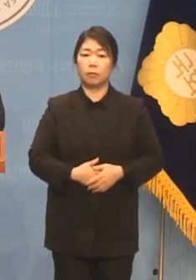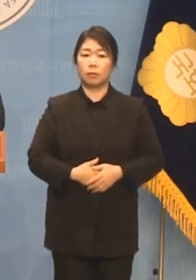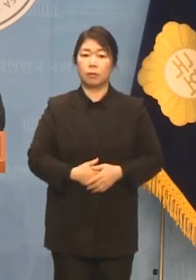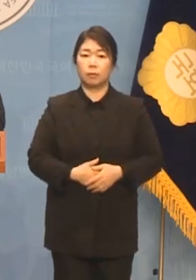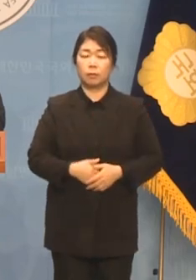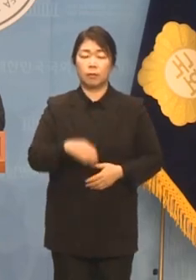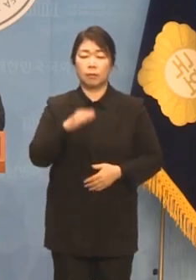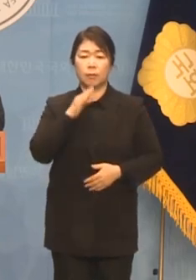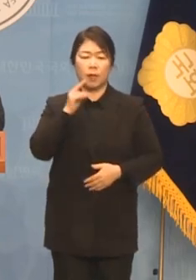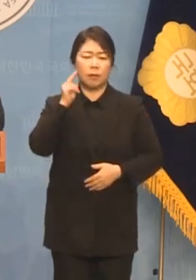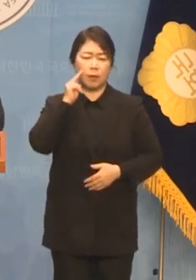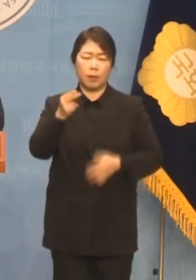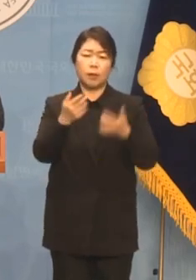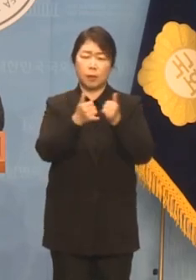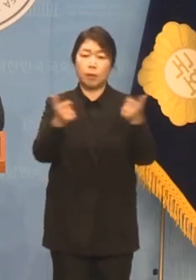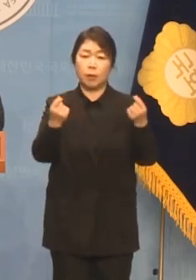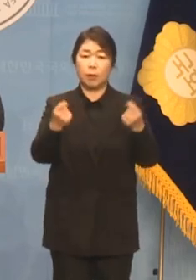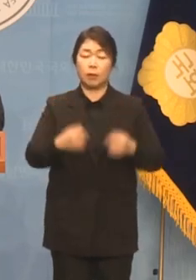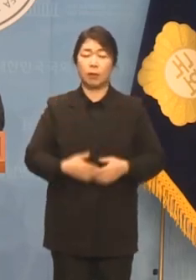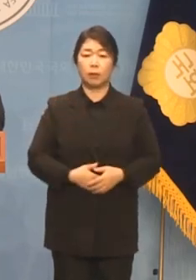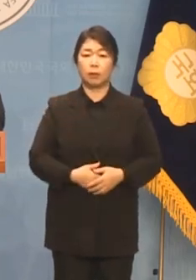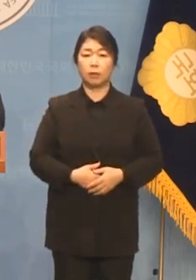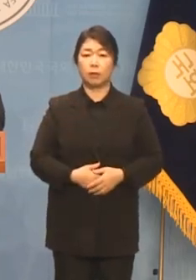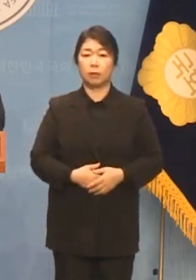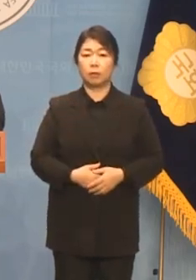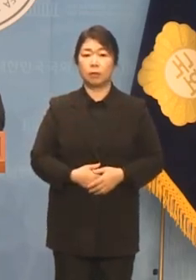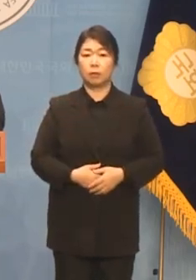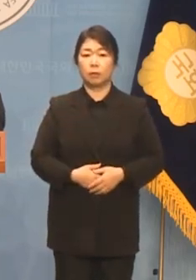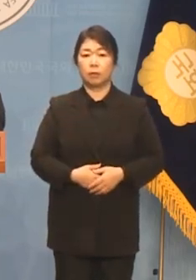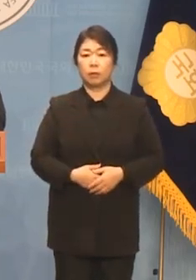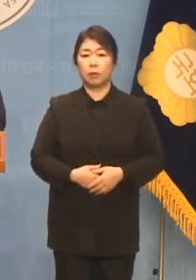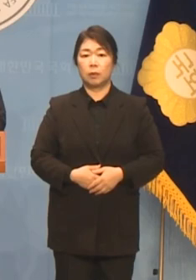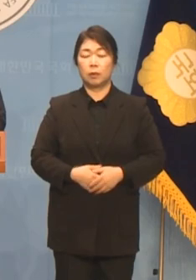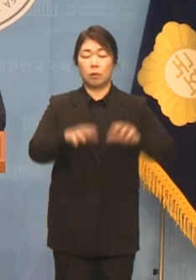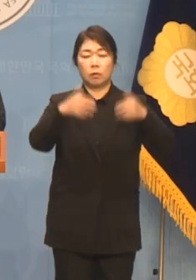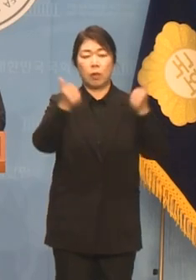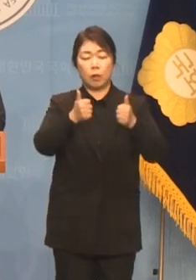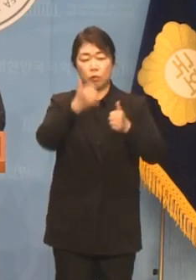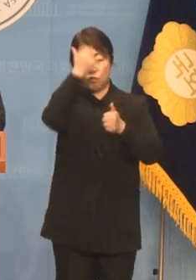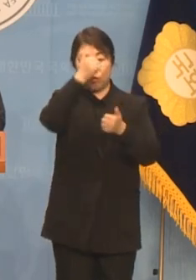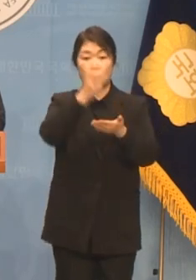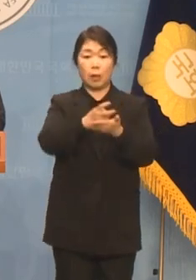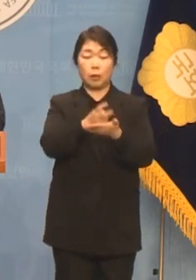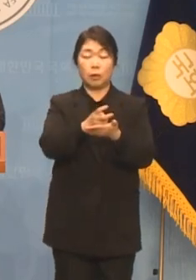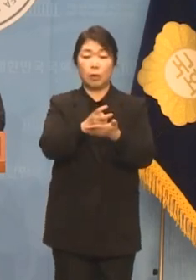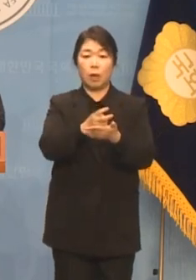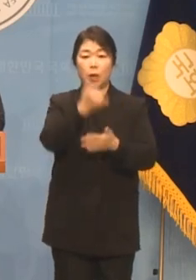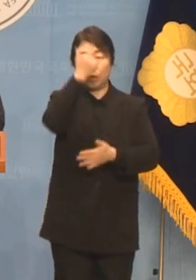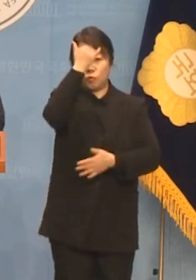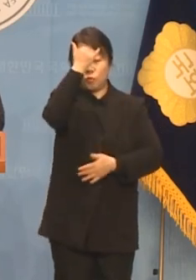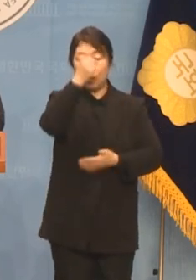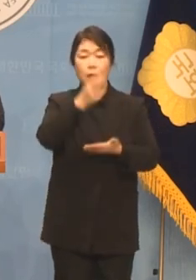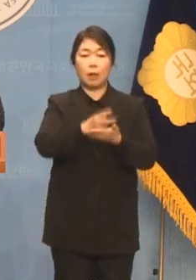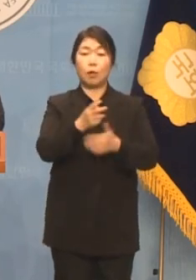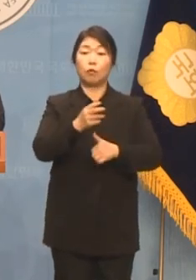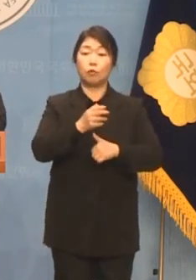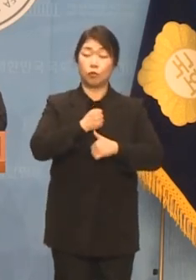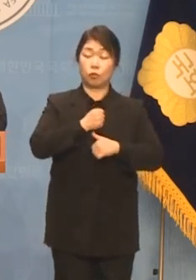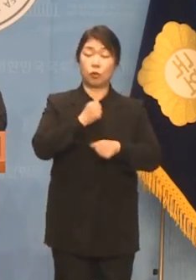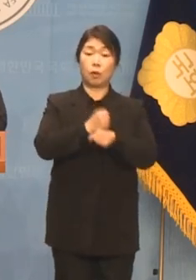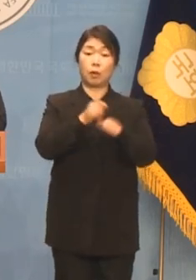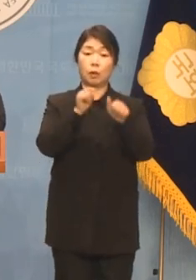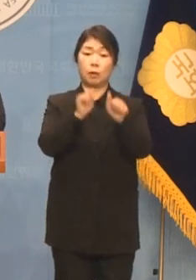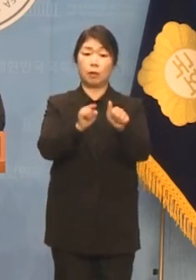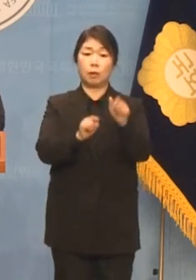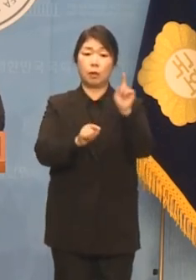참으로 대단하십니다 국회의원 윤리 강령에서 윤리 강령을 준수하라는